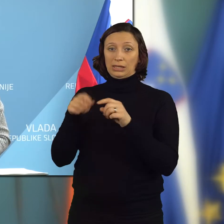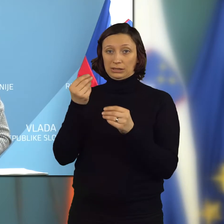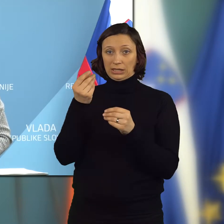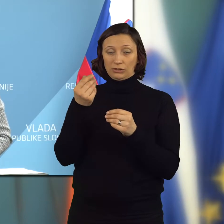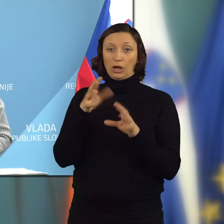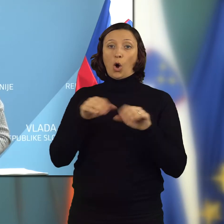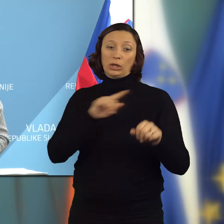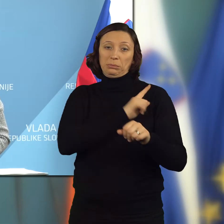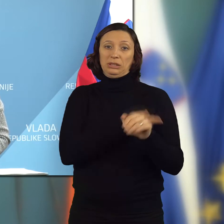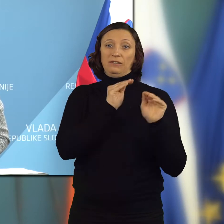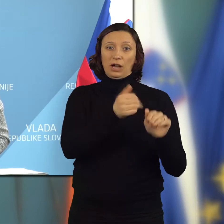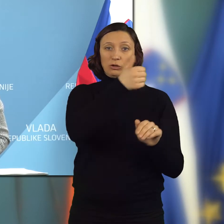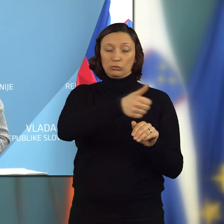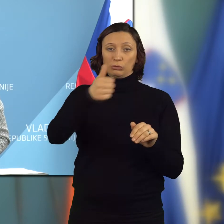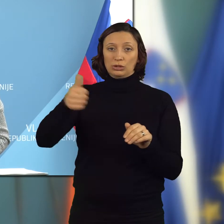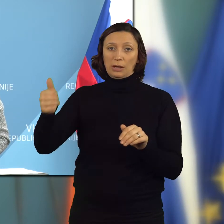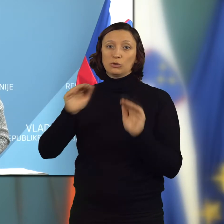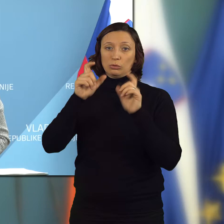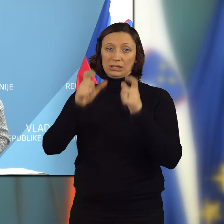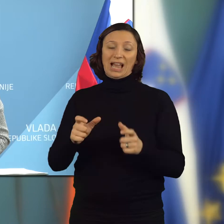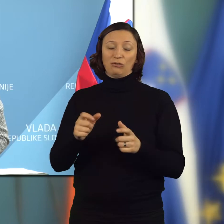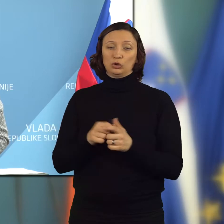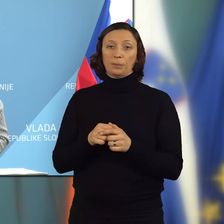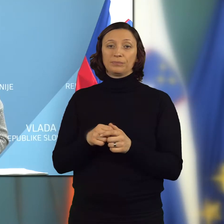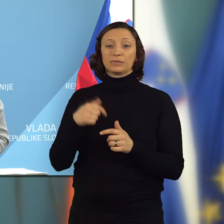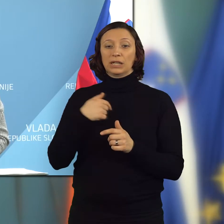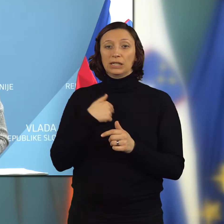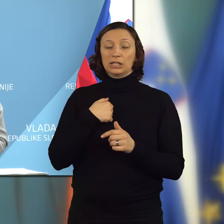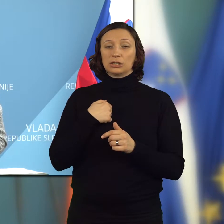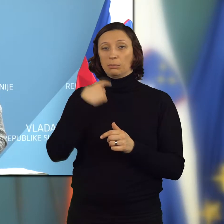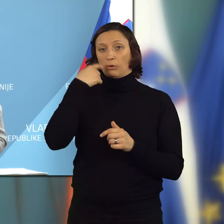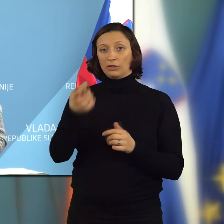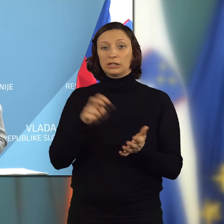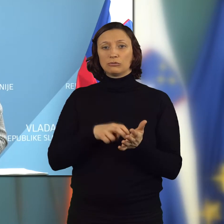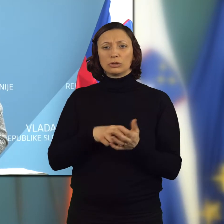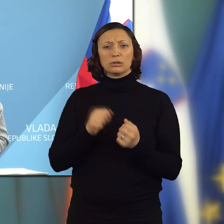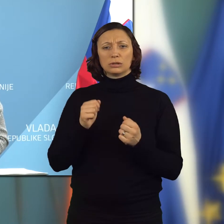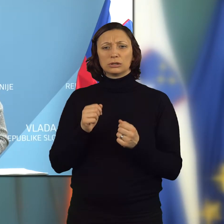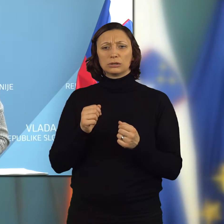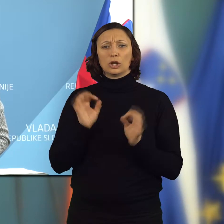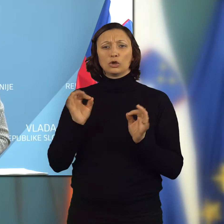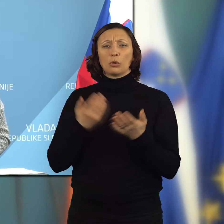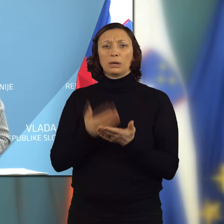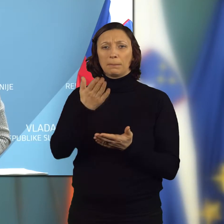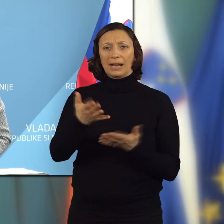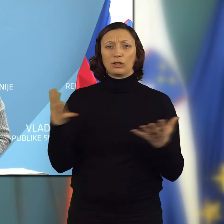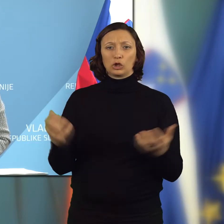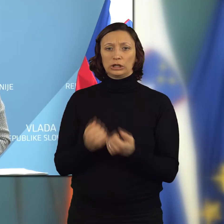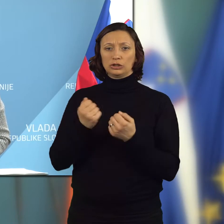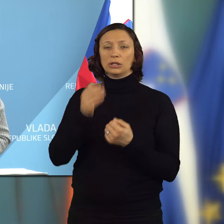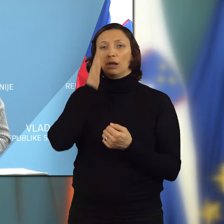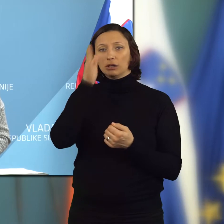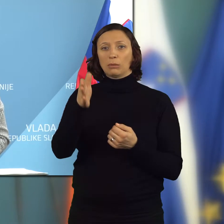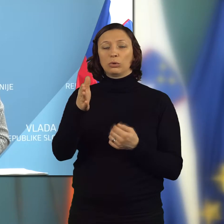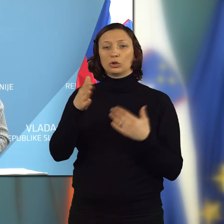dodatnimi sredstvi, ukrepili varnost v posameznem zavodu. Povedala bi se še, da se mi je zdelo zelo dober predlog